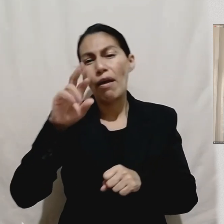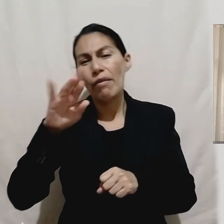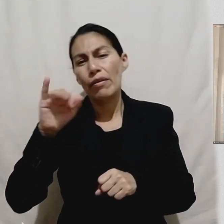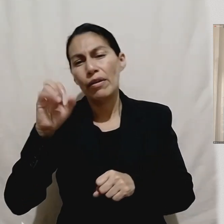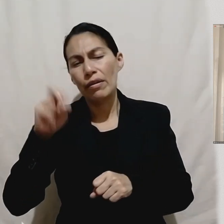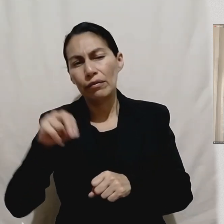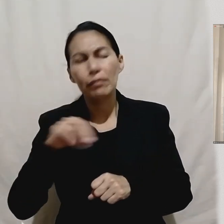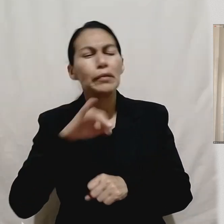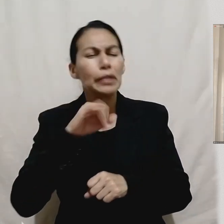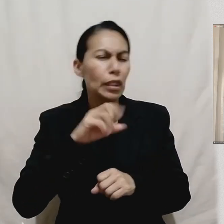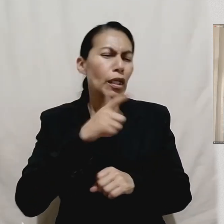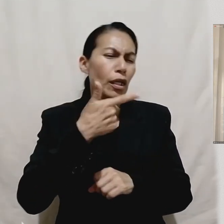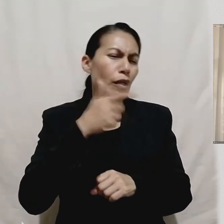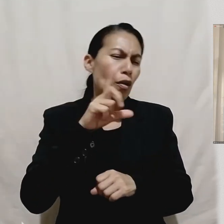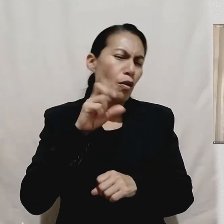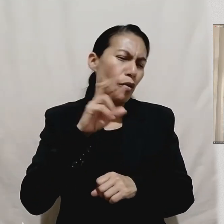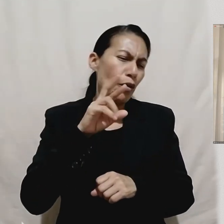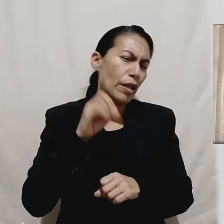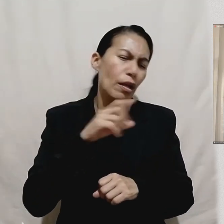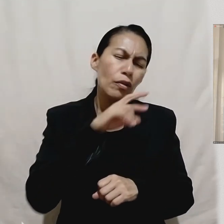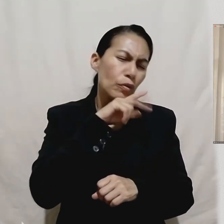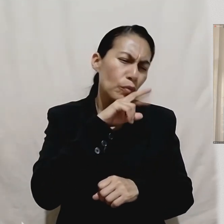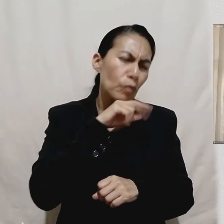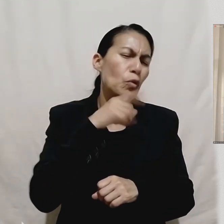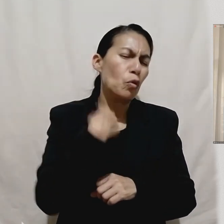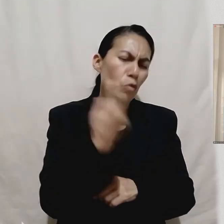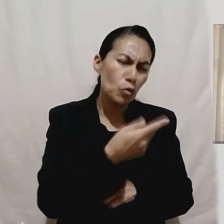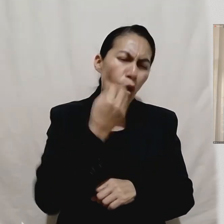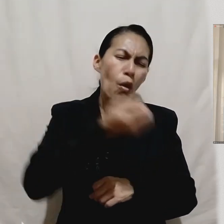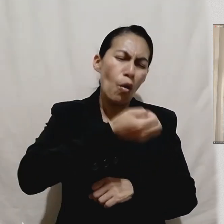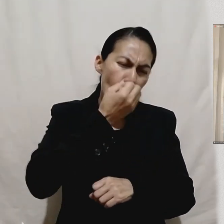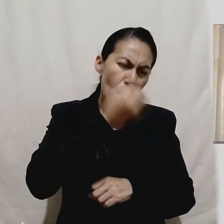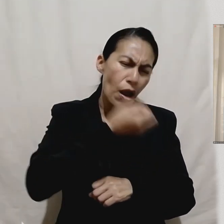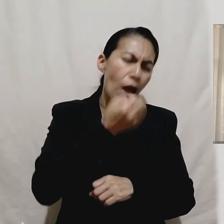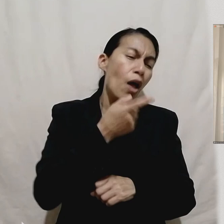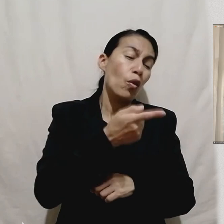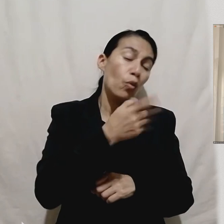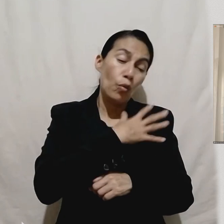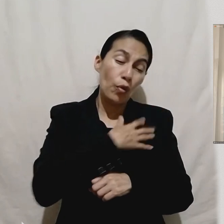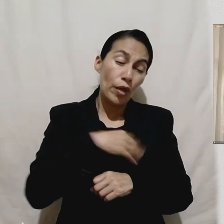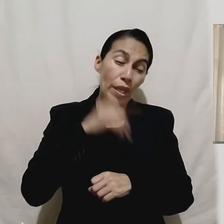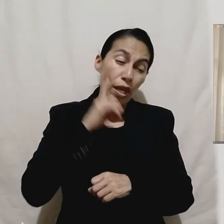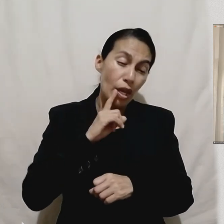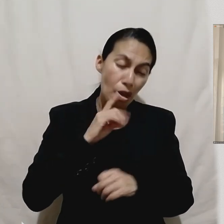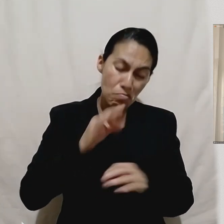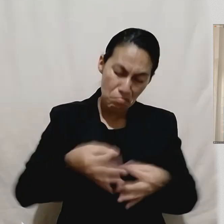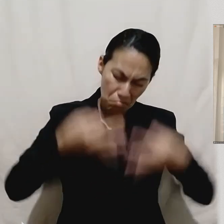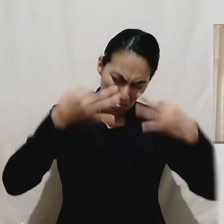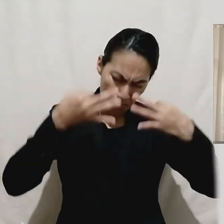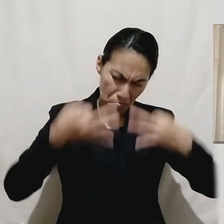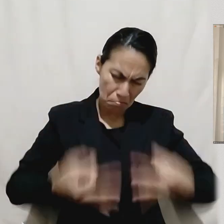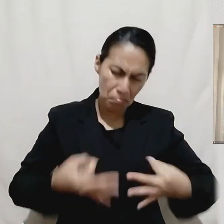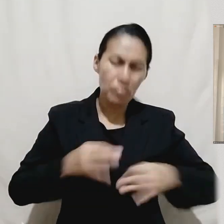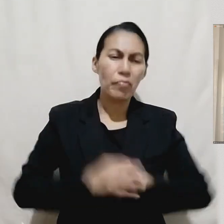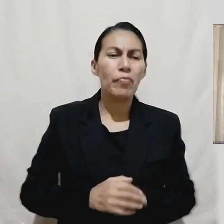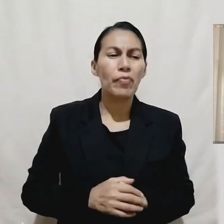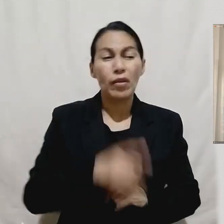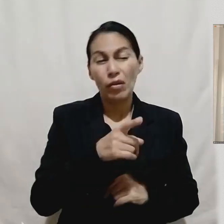que sí Gloria Unidos a ti en oración que tu hija pueda restaurarse completamente